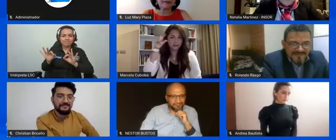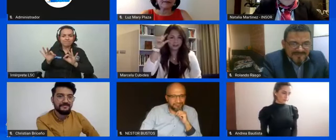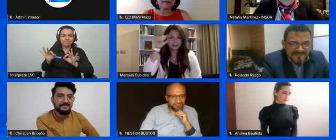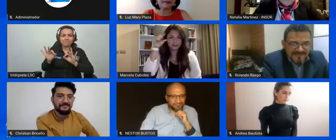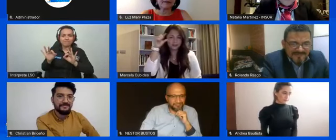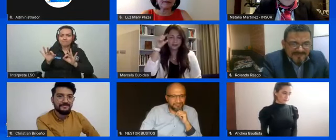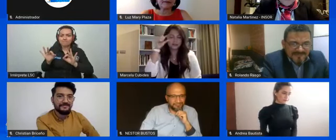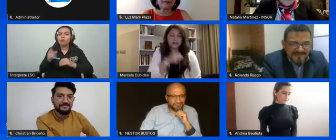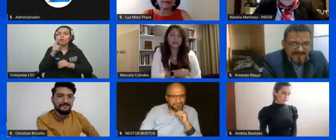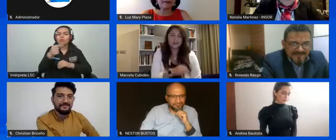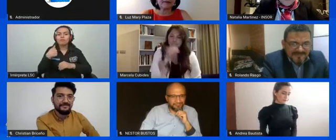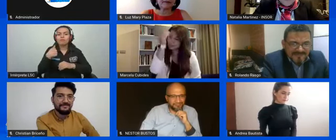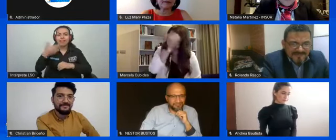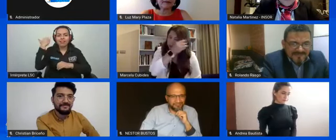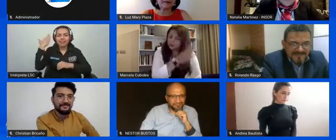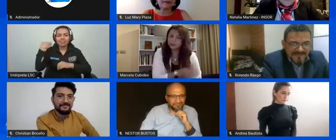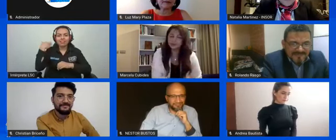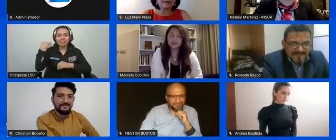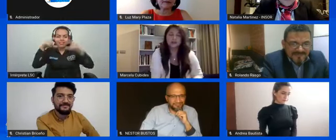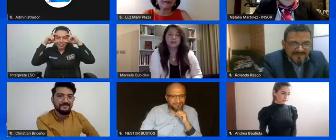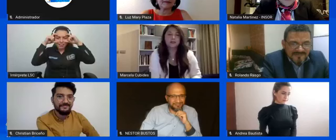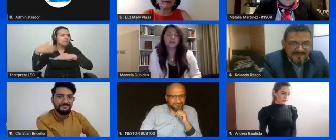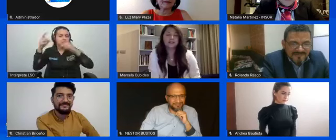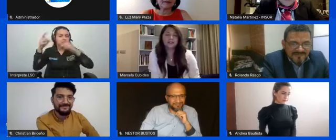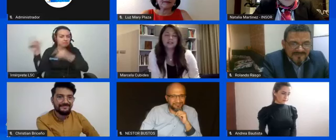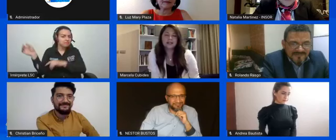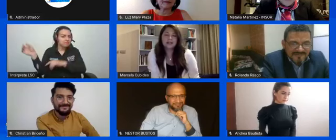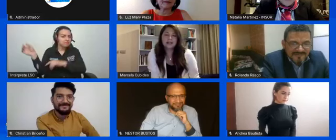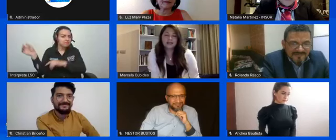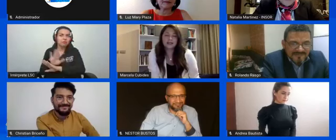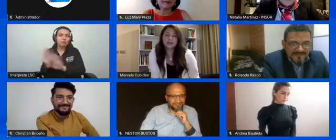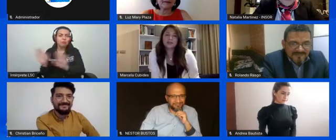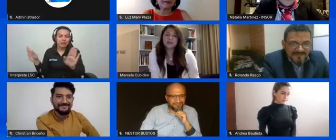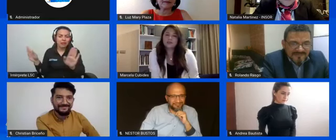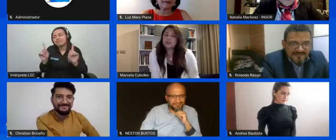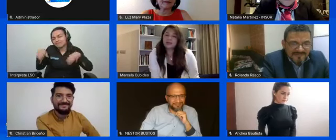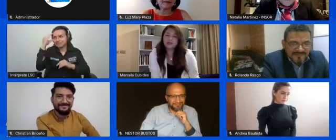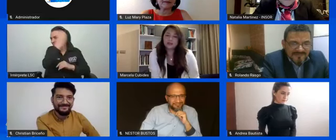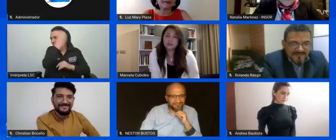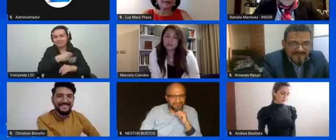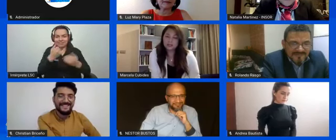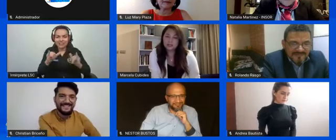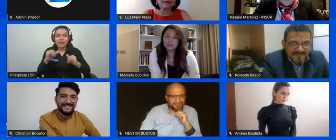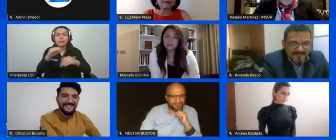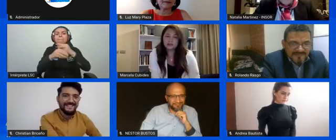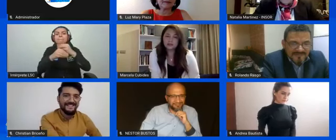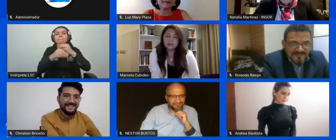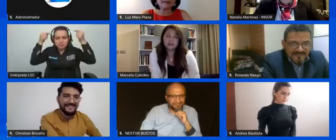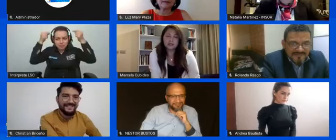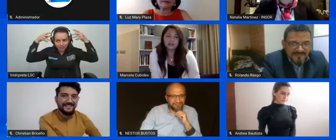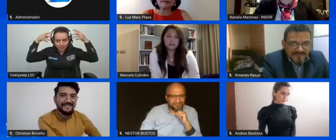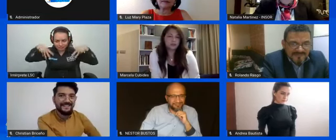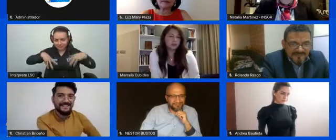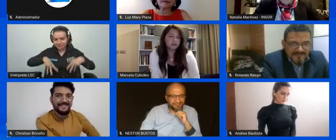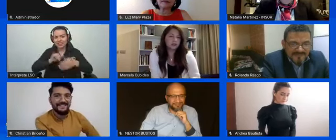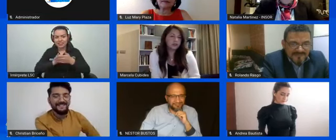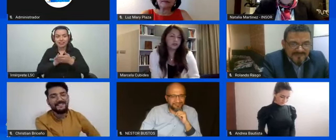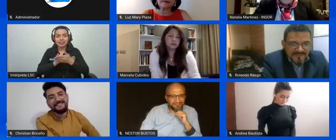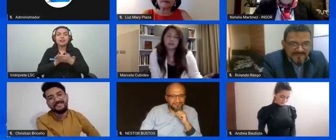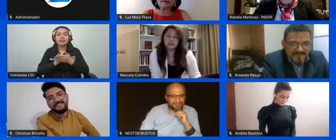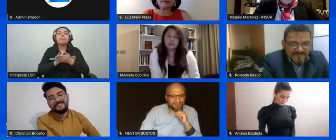pero en ese tiempo tenía que ver con las gafas y con el peinado. Un saludo a los que nos están viendo, especialmente a las